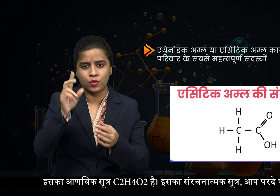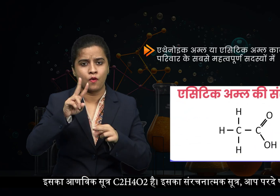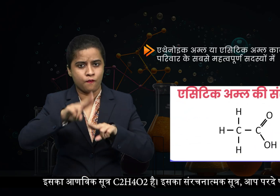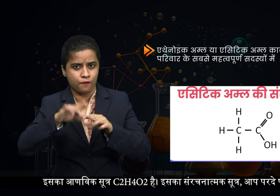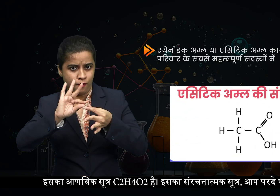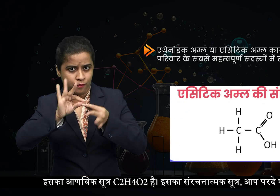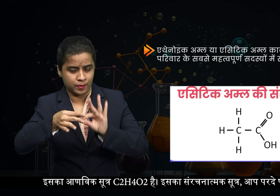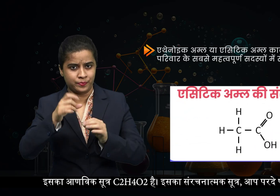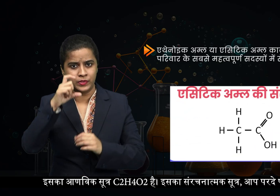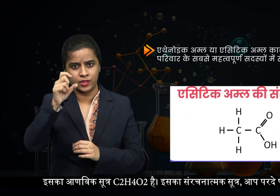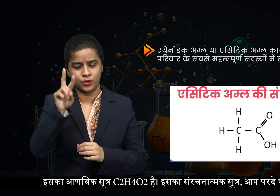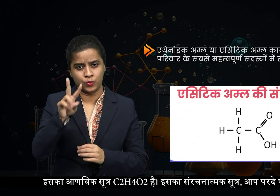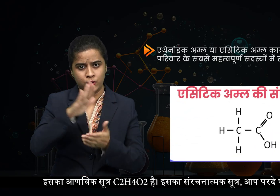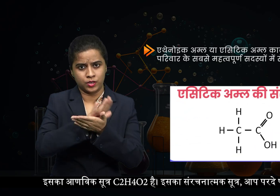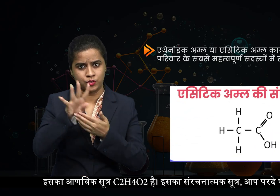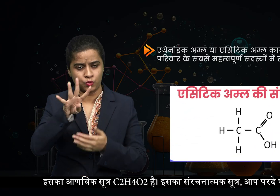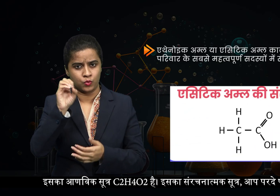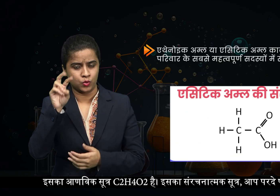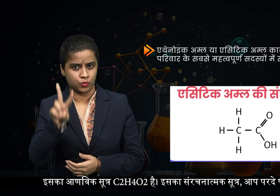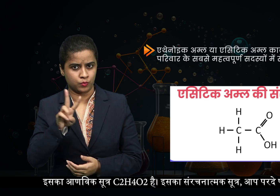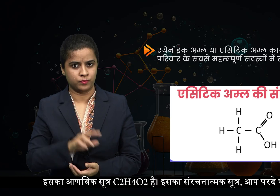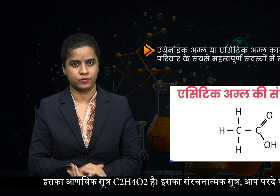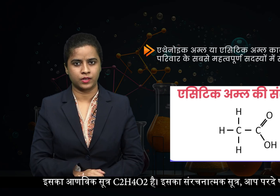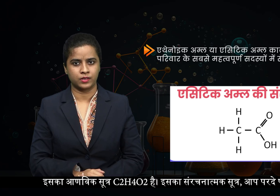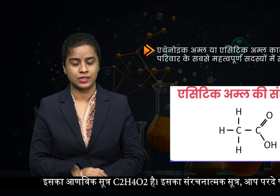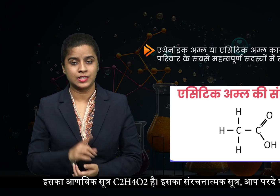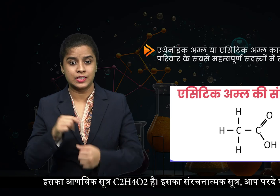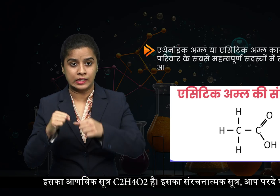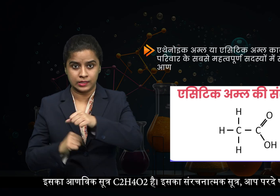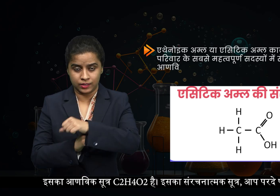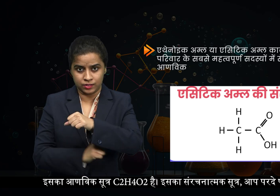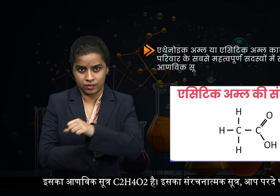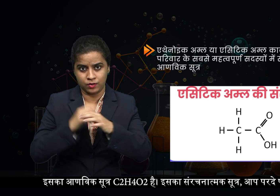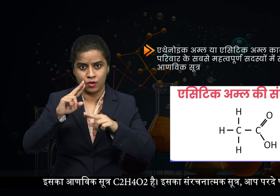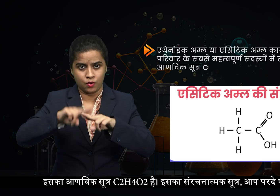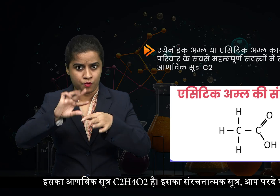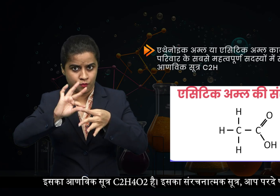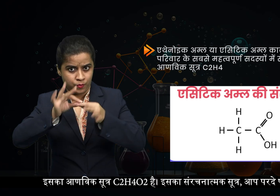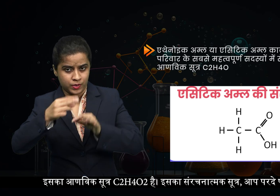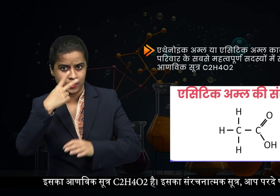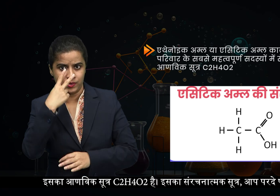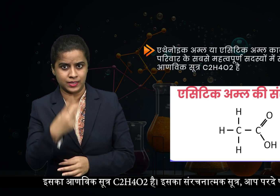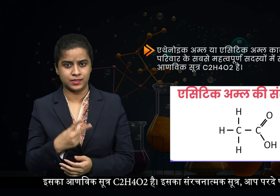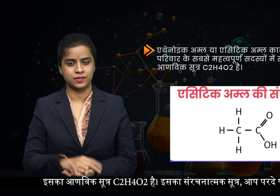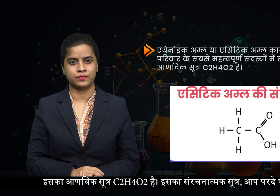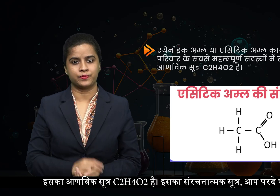C2H402 है। इसका संरचनात्मक सूत्र आप पर्दे पर देख सकते हैं।